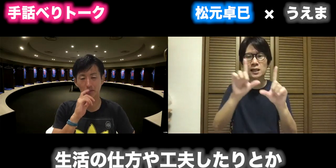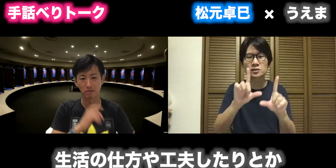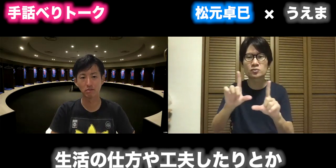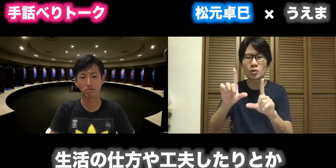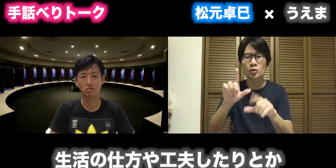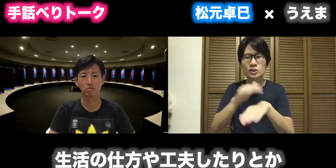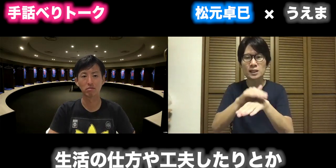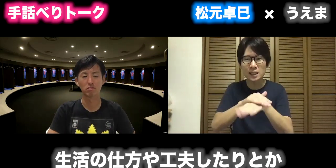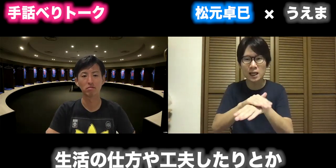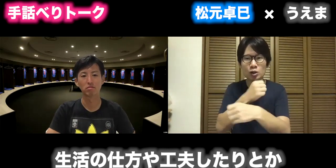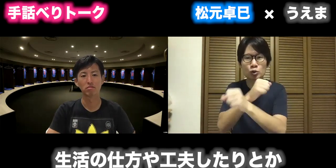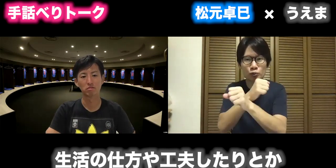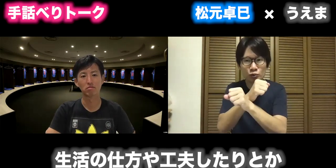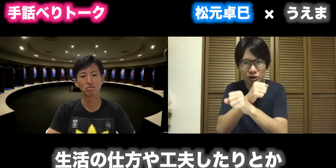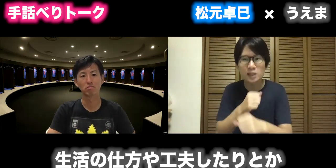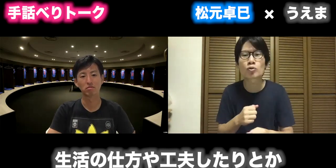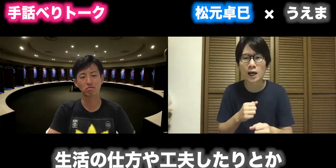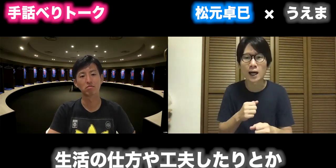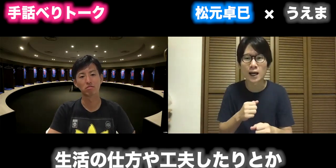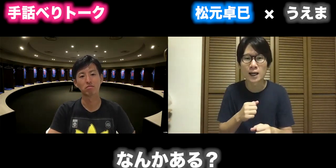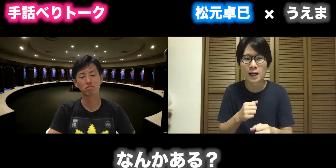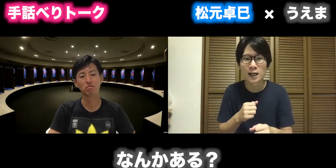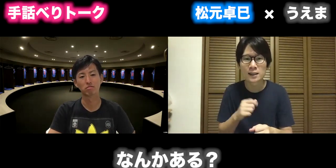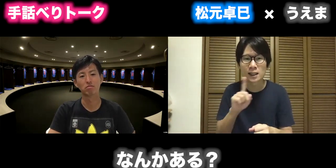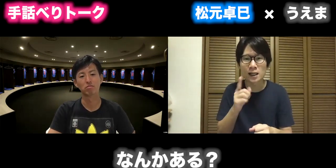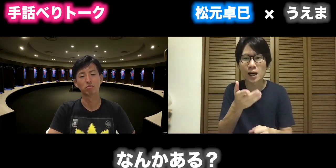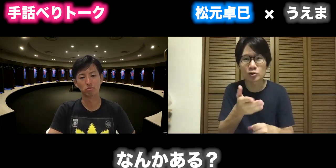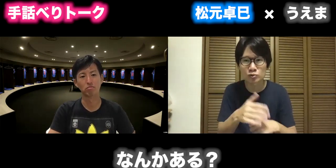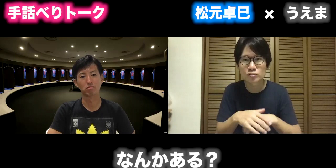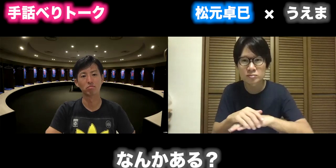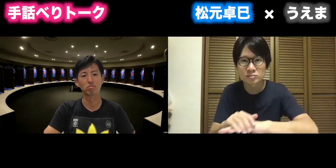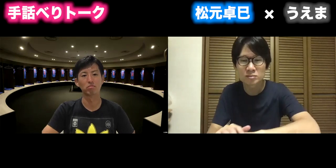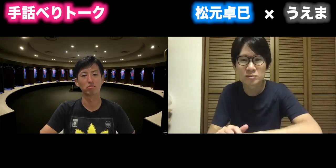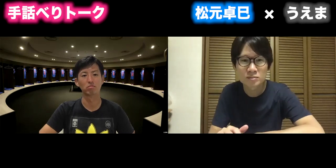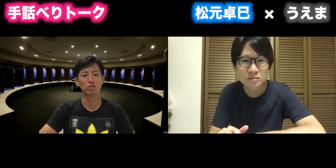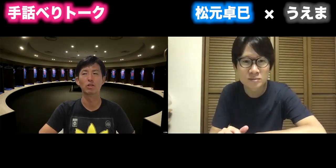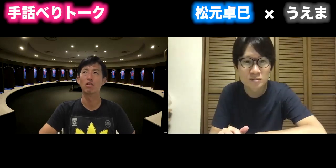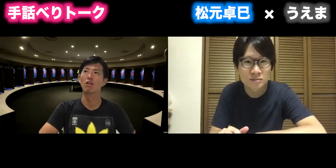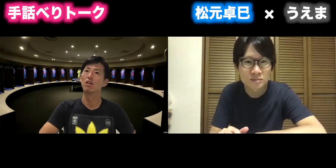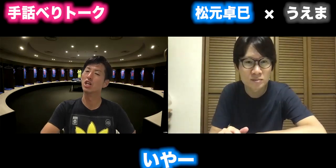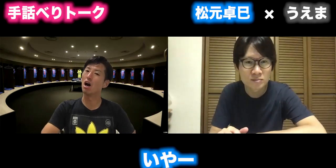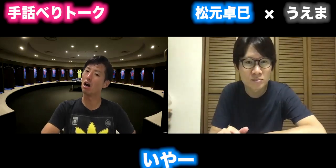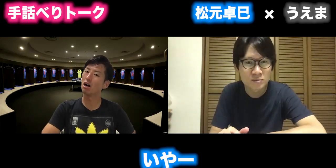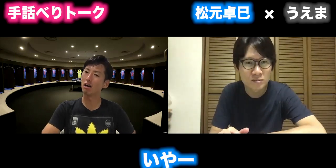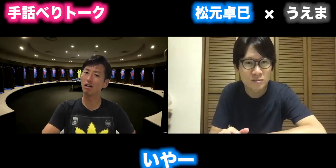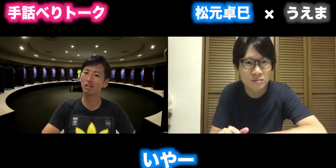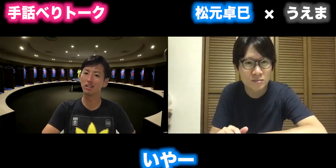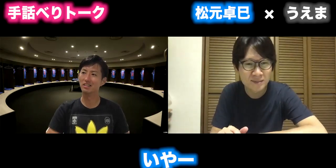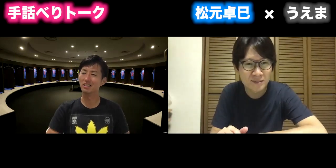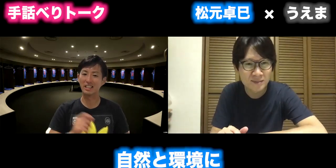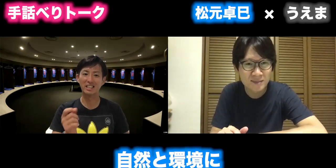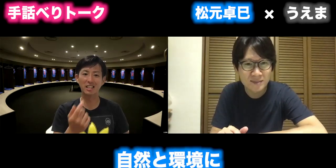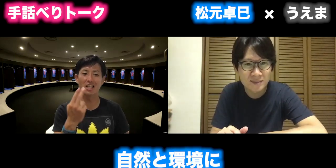生活をし方工夫したとか中あるいやー